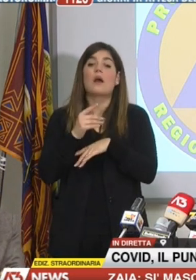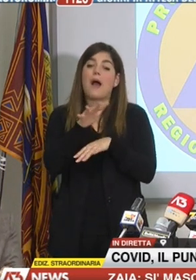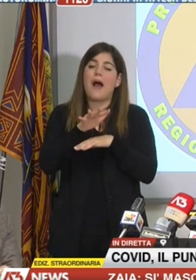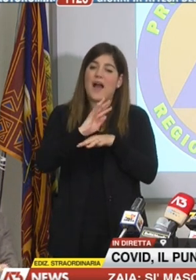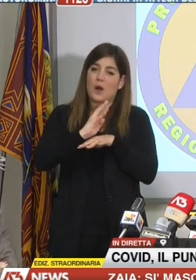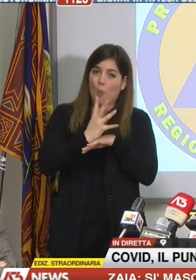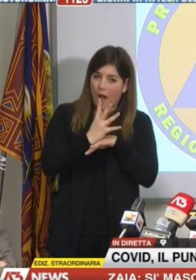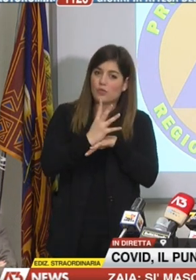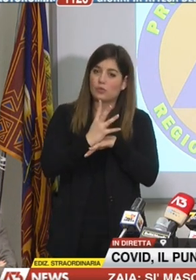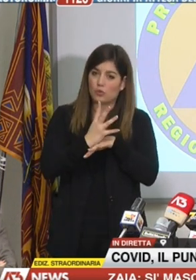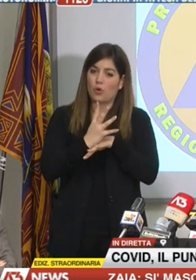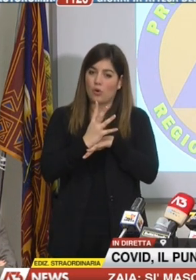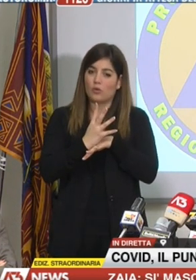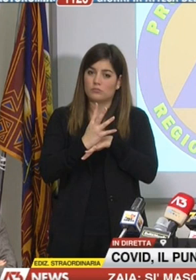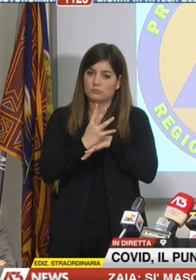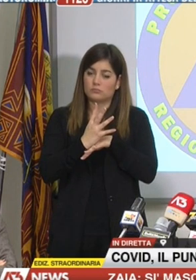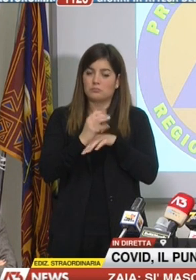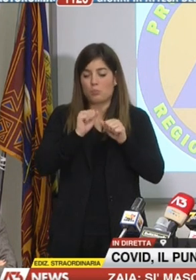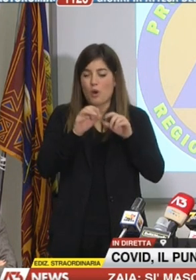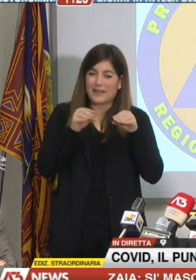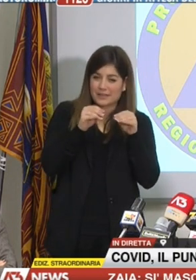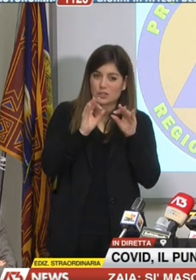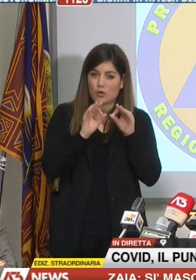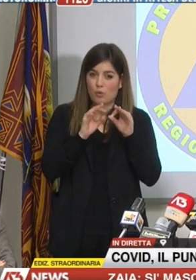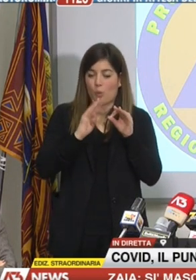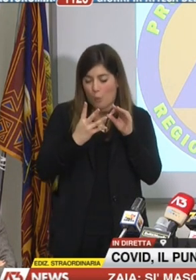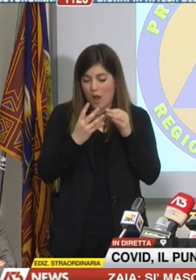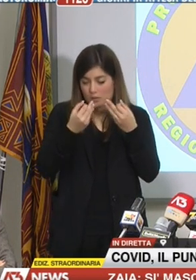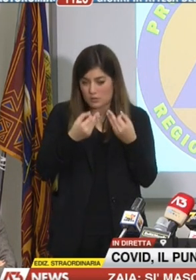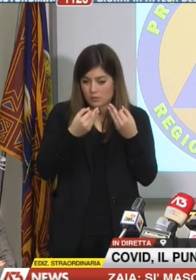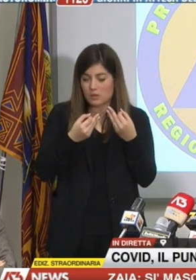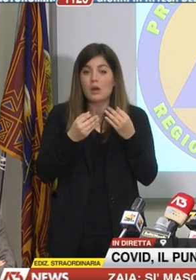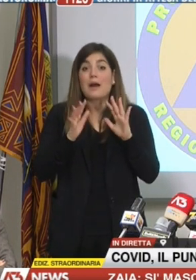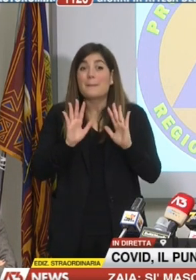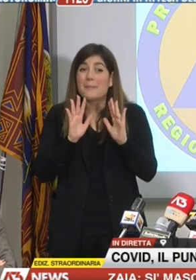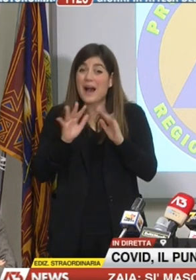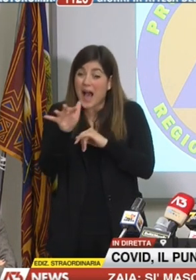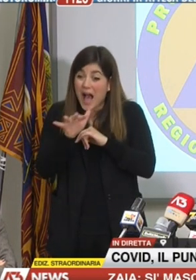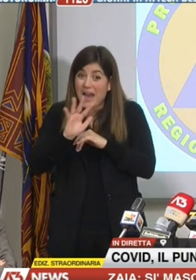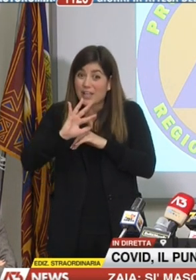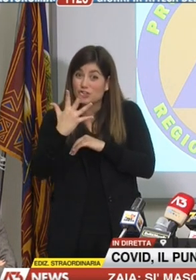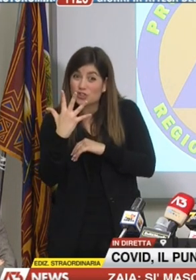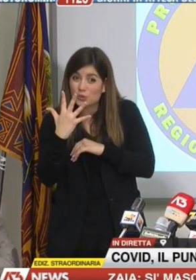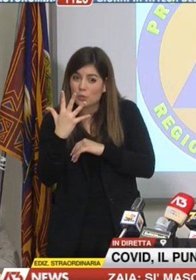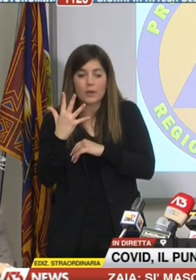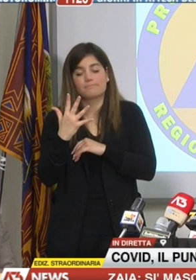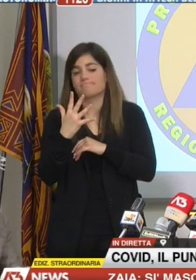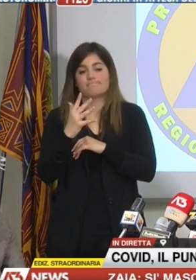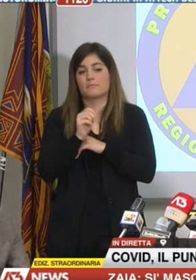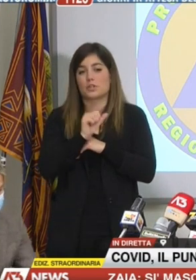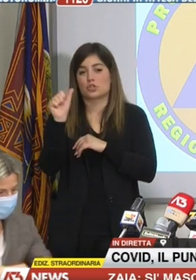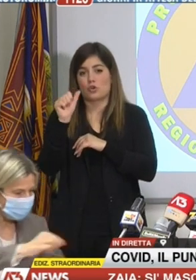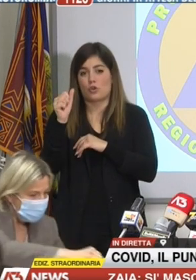4 matura, però di area 5, diciamo importante ingresso, sono queste che vi ho detto, no?